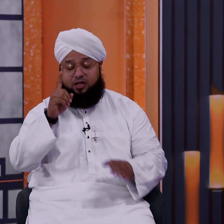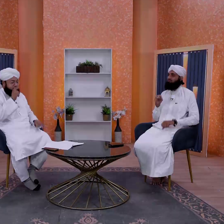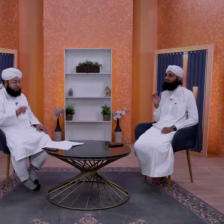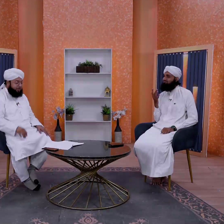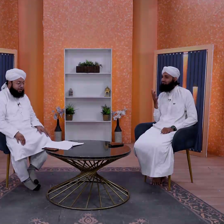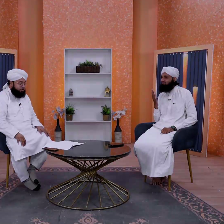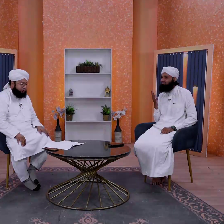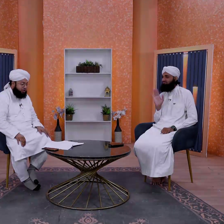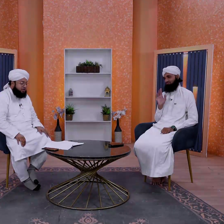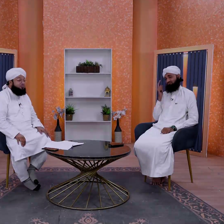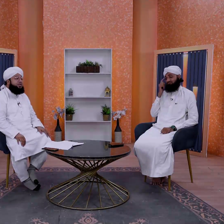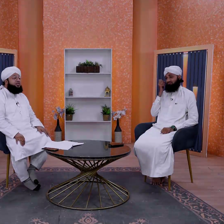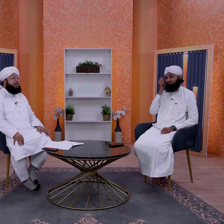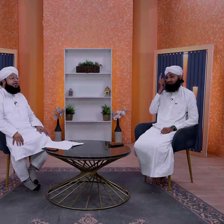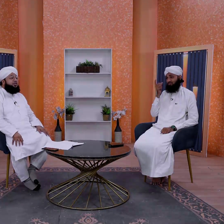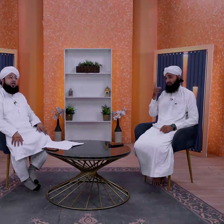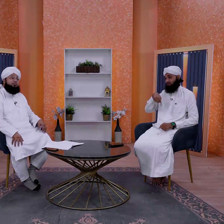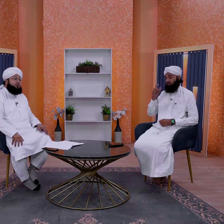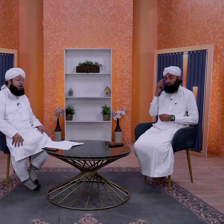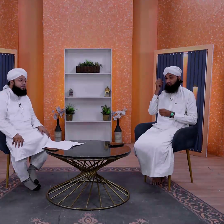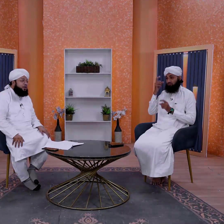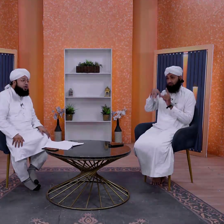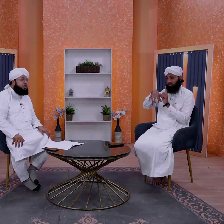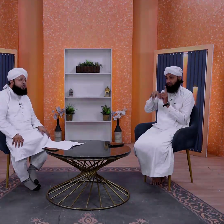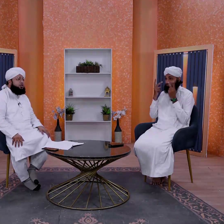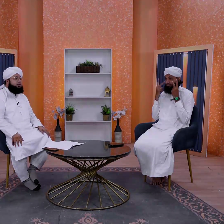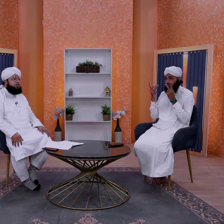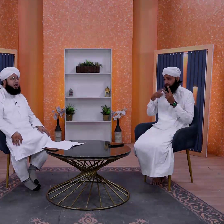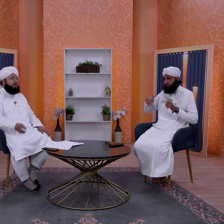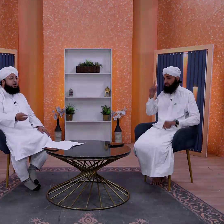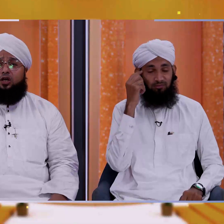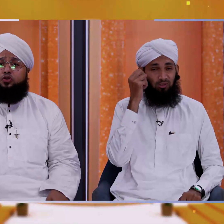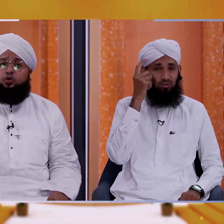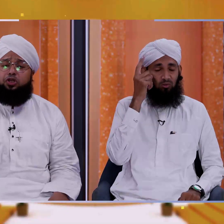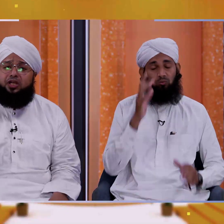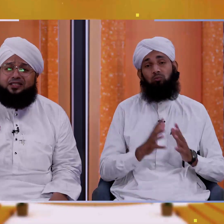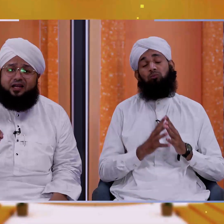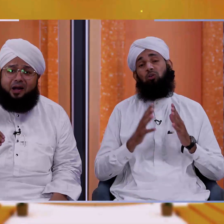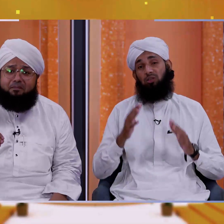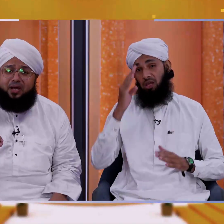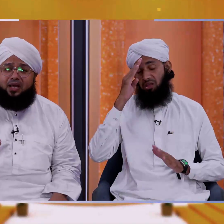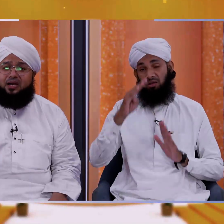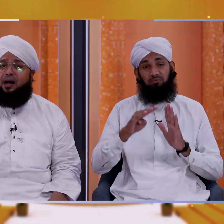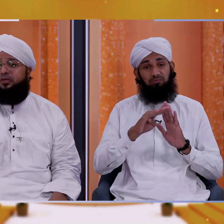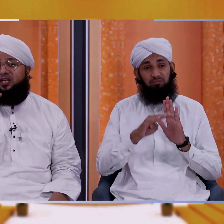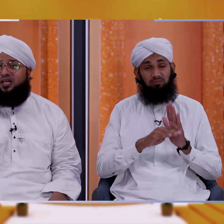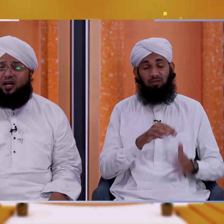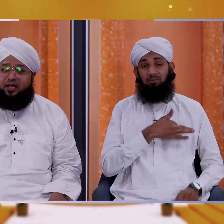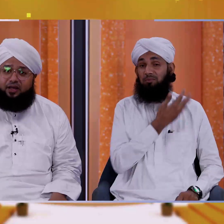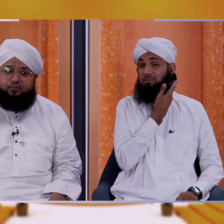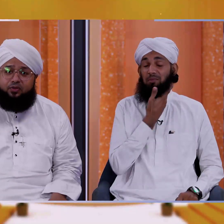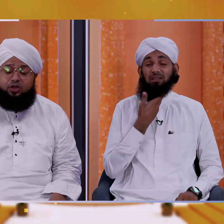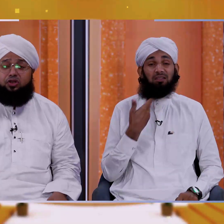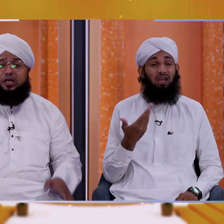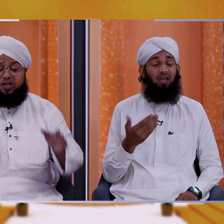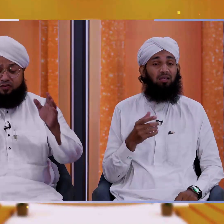حسد جمع نہیں ہوتے۔ مدنی چینل کے ناظرین، یہ ہم نے سنا کہ کتنا اس کو دین اسلام میں ناپسند کیا گیا